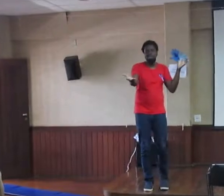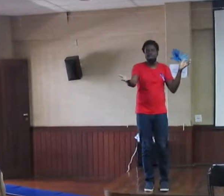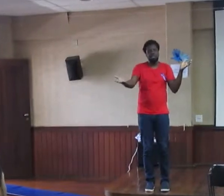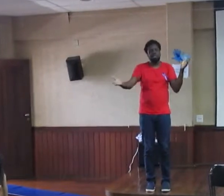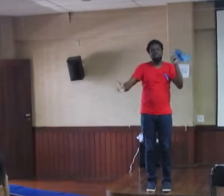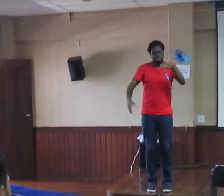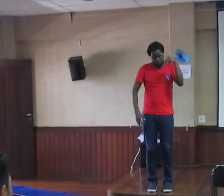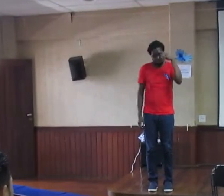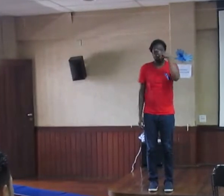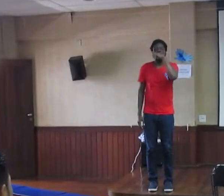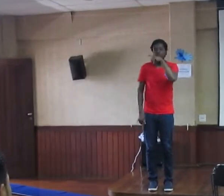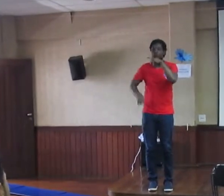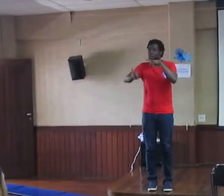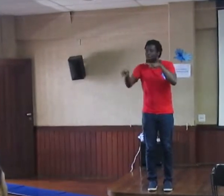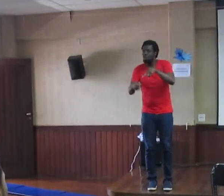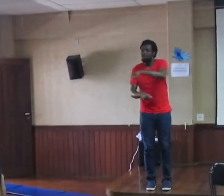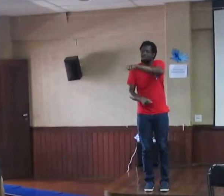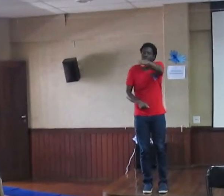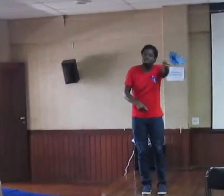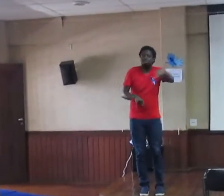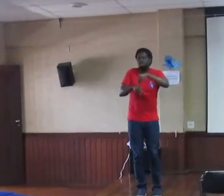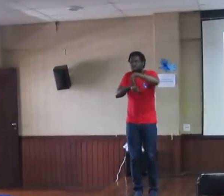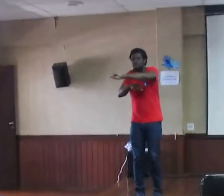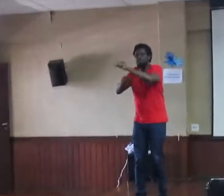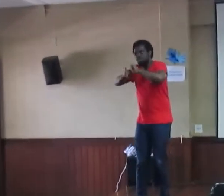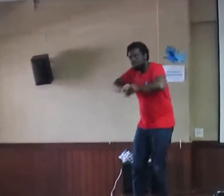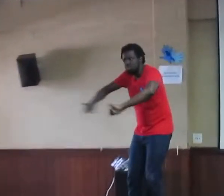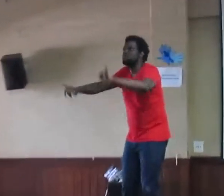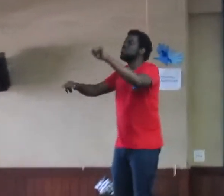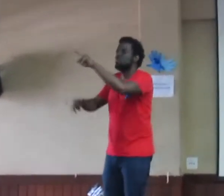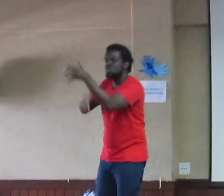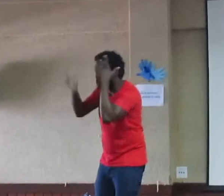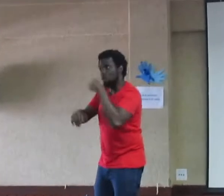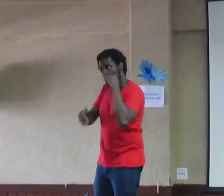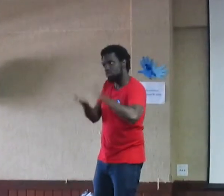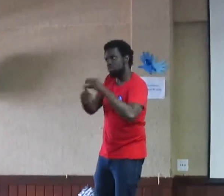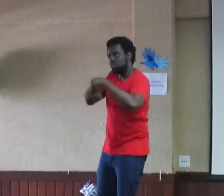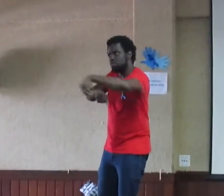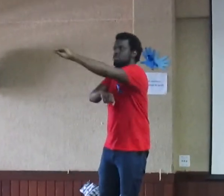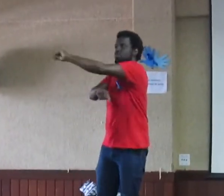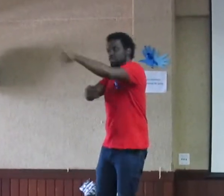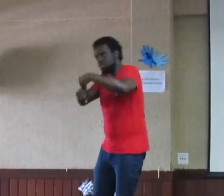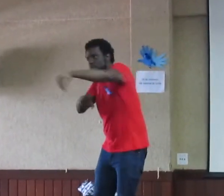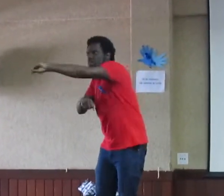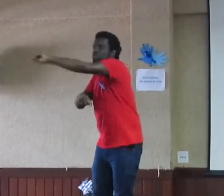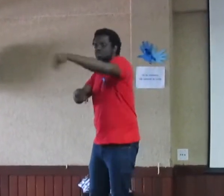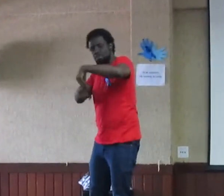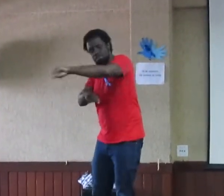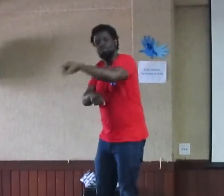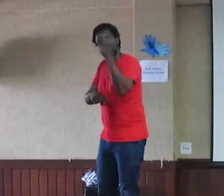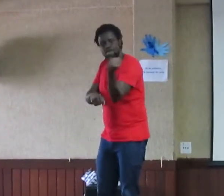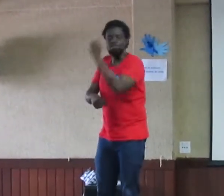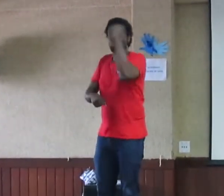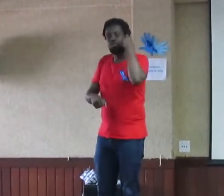que é primordial ter essa comunicação, os parentes. Pensem em vocês não poder se comunicar com a mãe, com o pai,